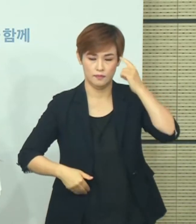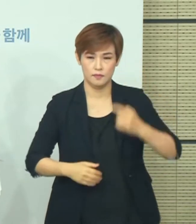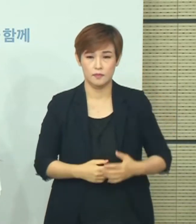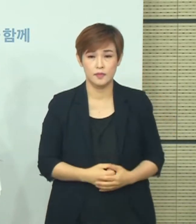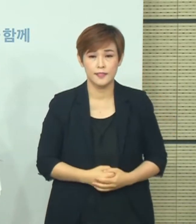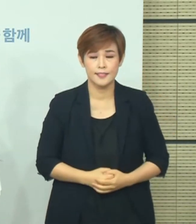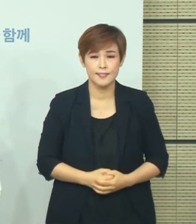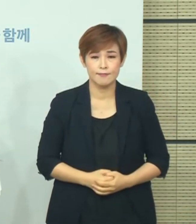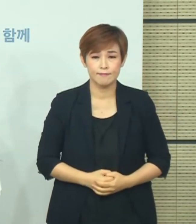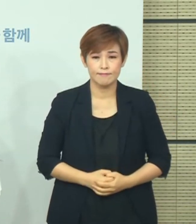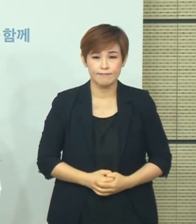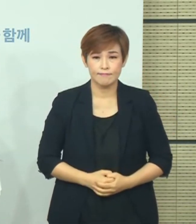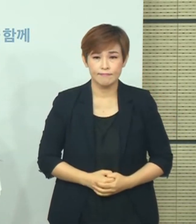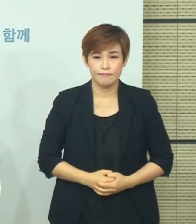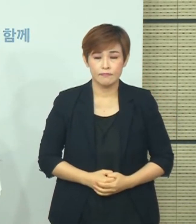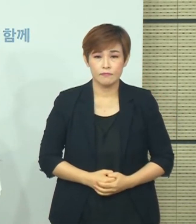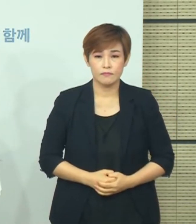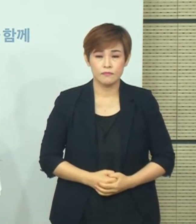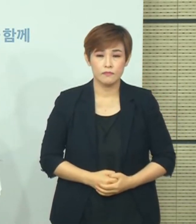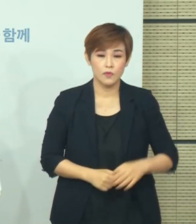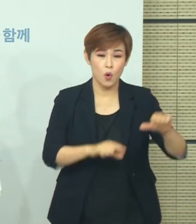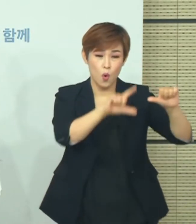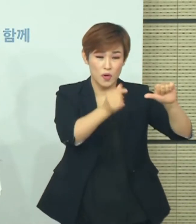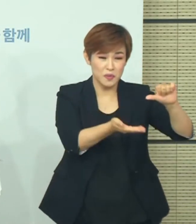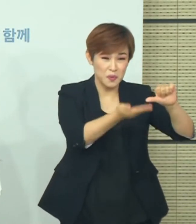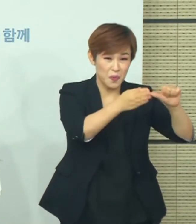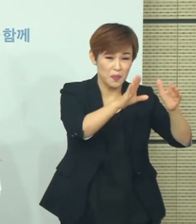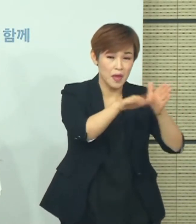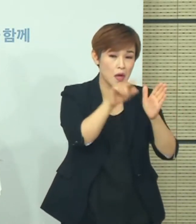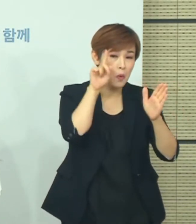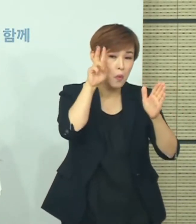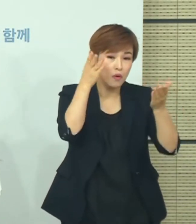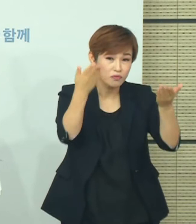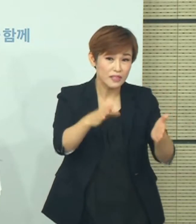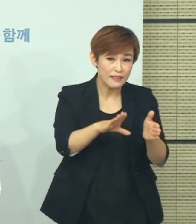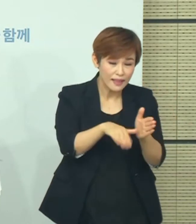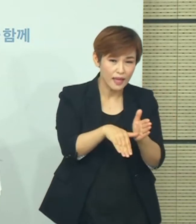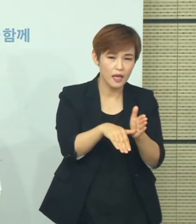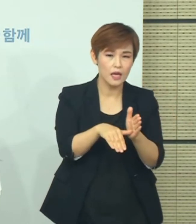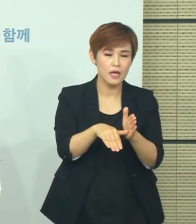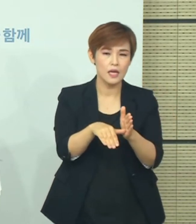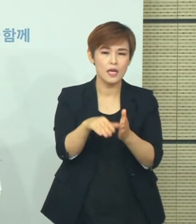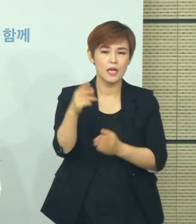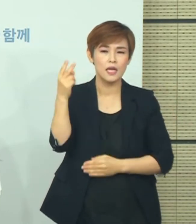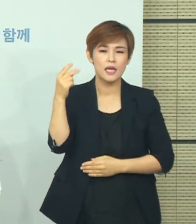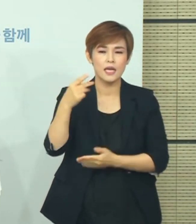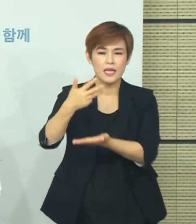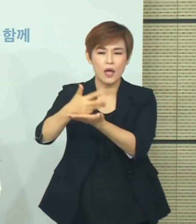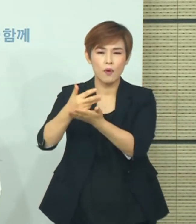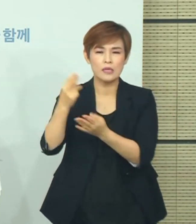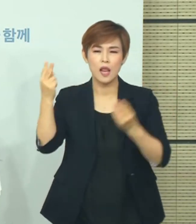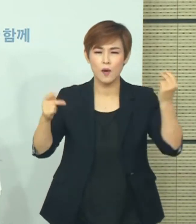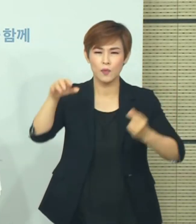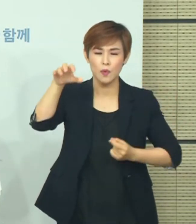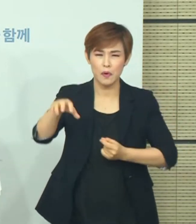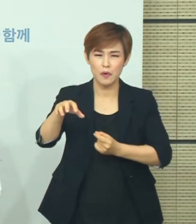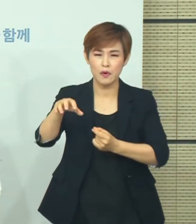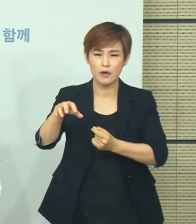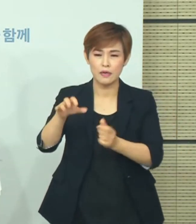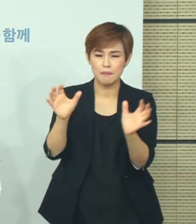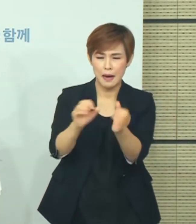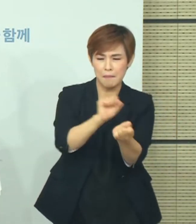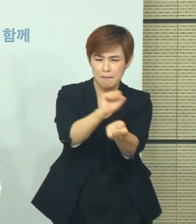판단하였습니다. 특히 5월 초 황금 연휴 이후 이태원 클럽에서 발생한 집단 감염 사례를